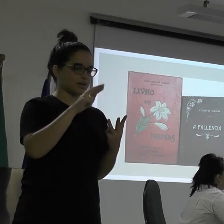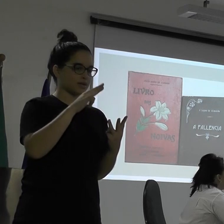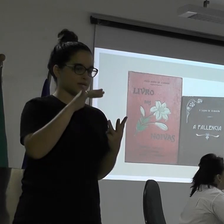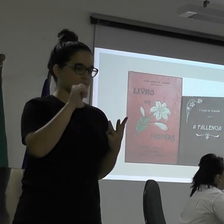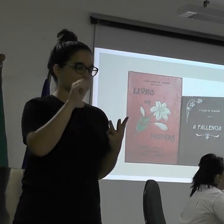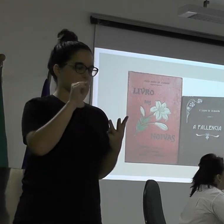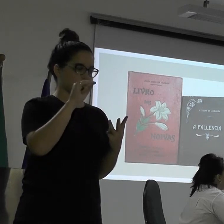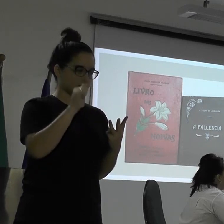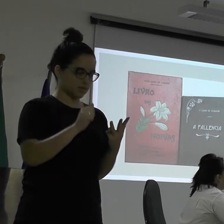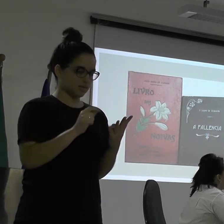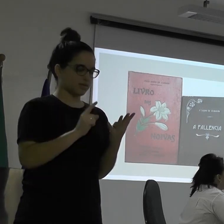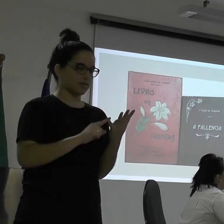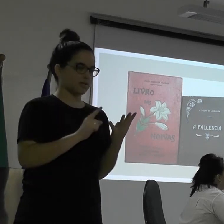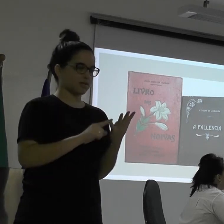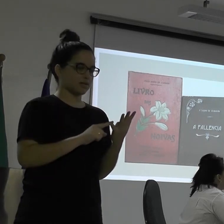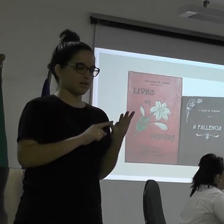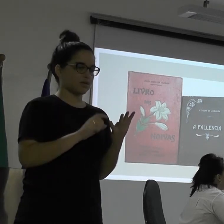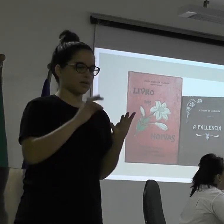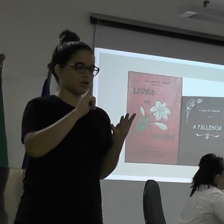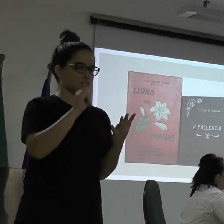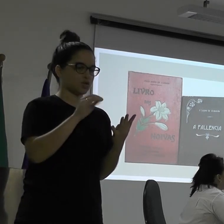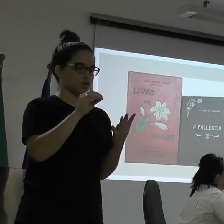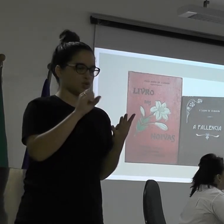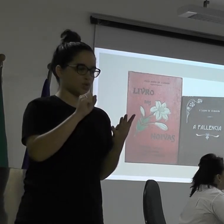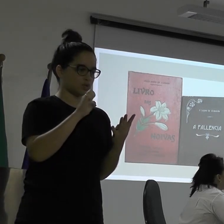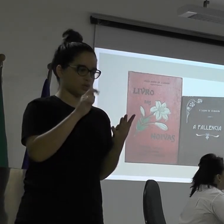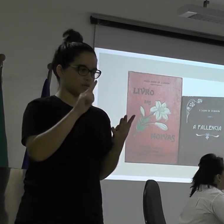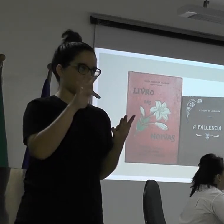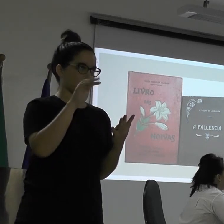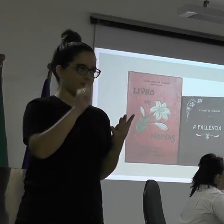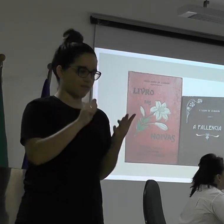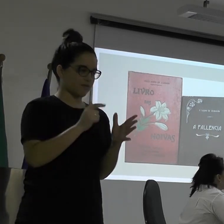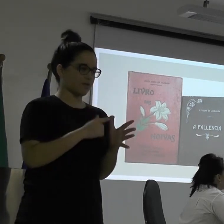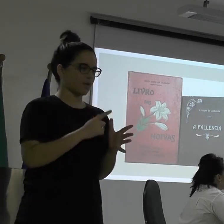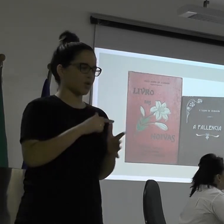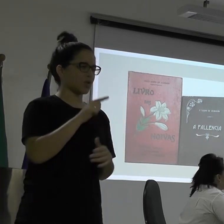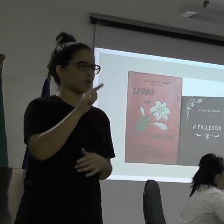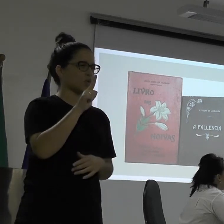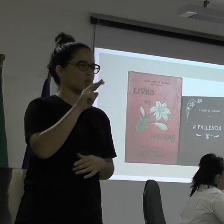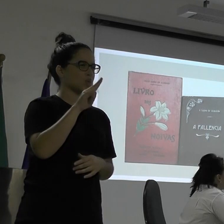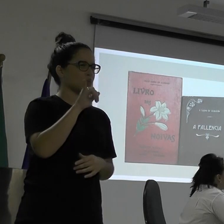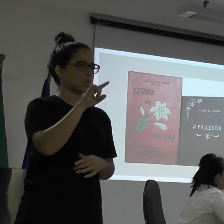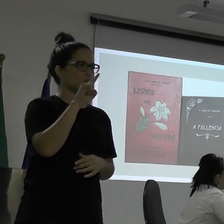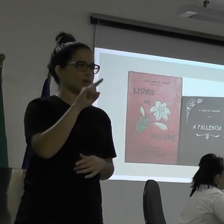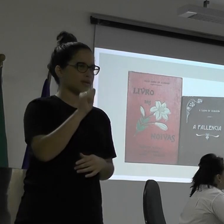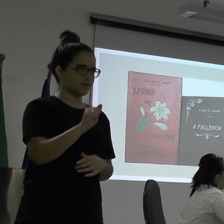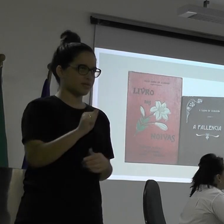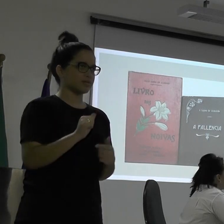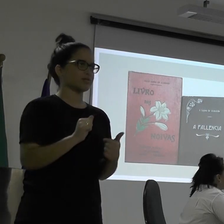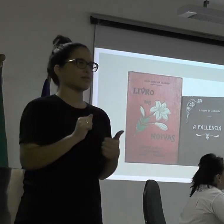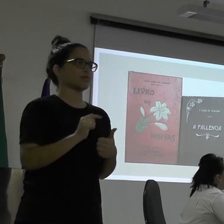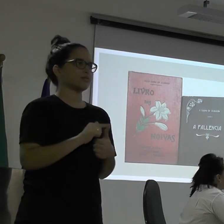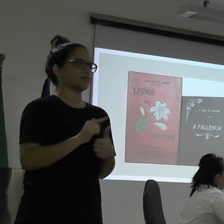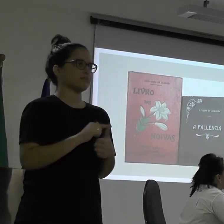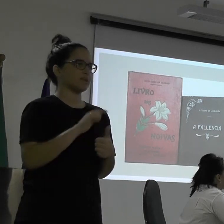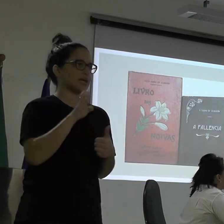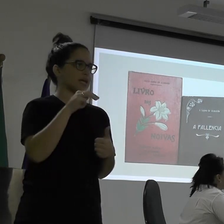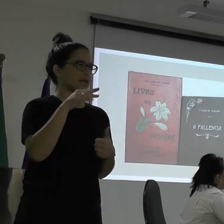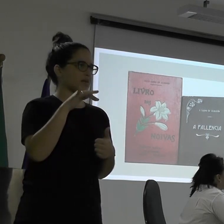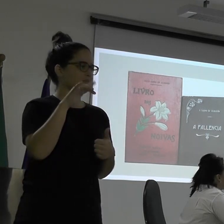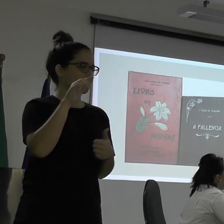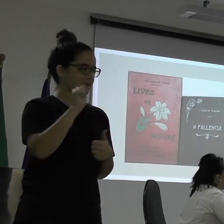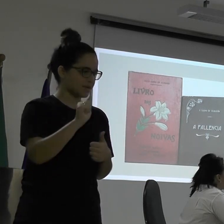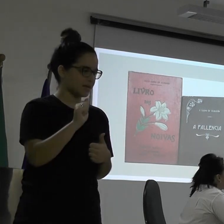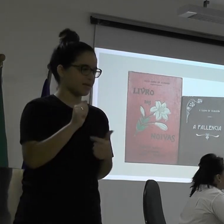Josefa Águeda Felisberta de Oliveira, Luísa Leonardo Marques, Francisca Senhorinha da Mota Diniz, Emília